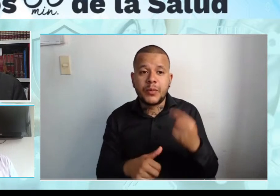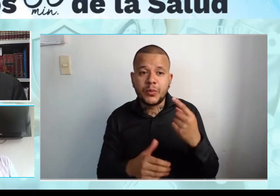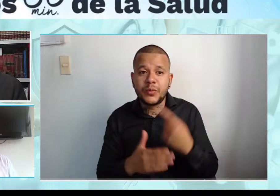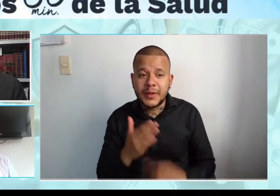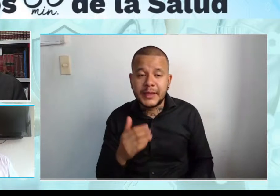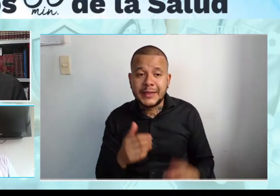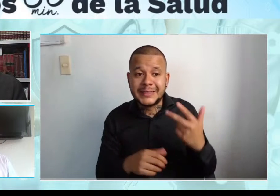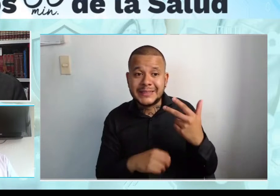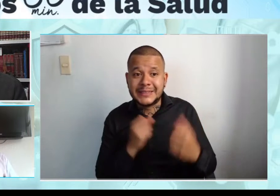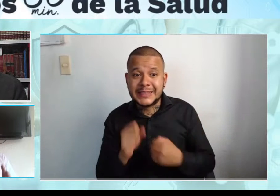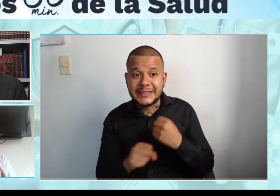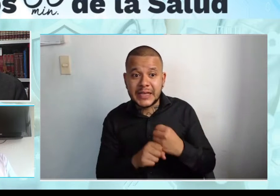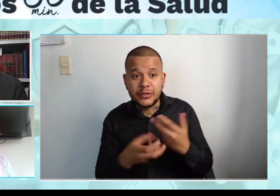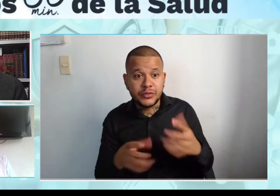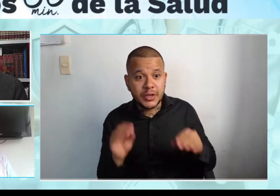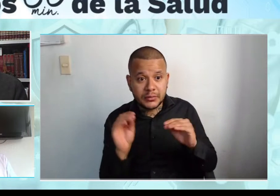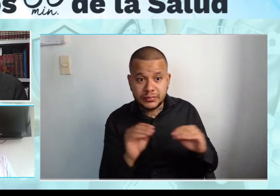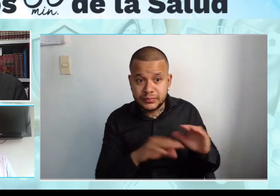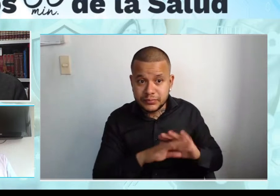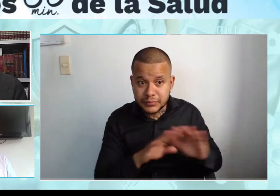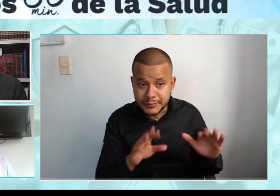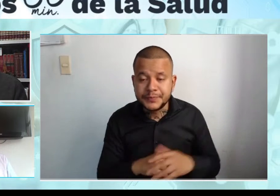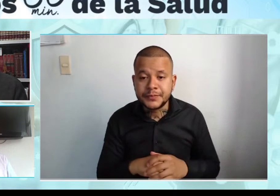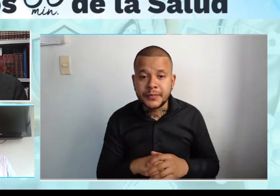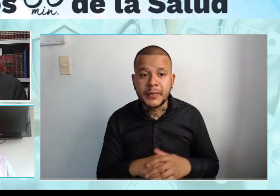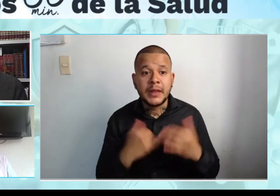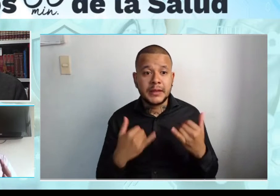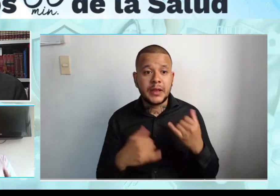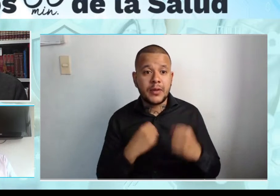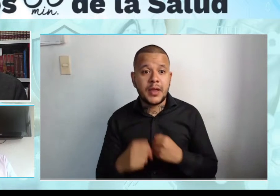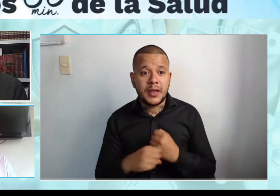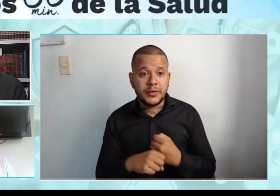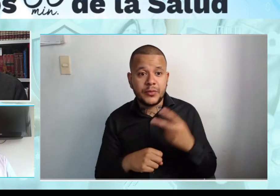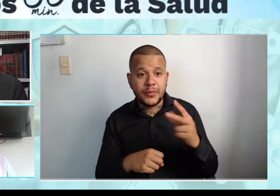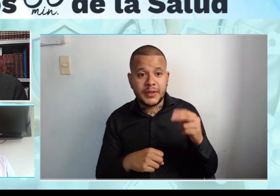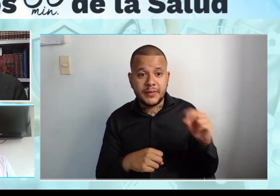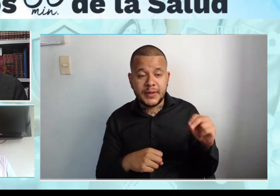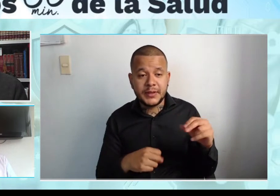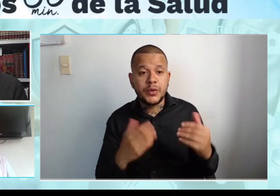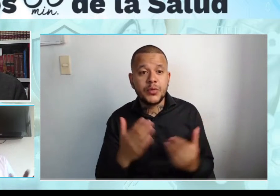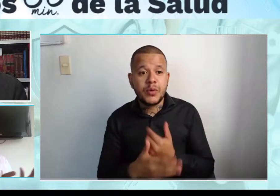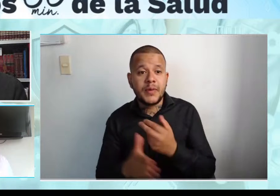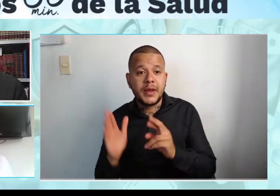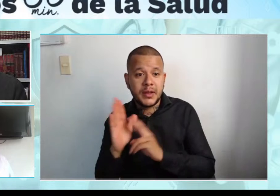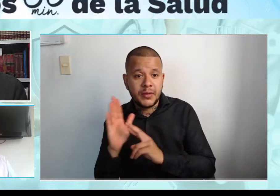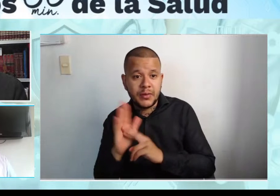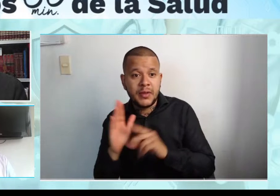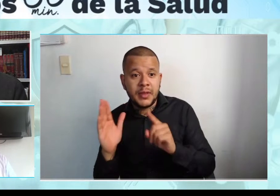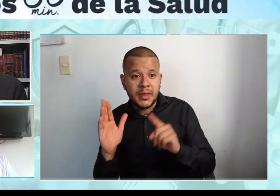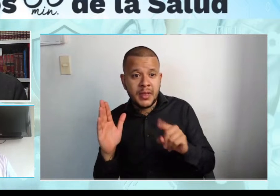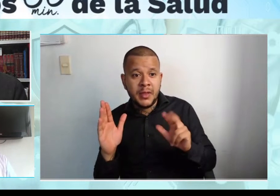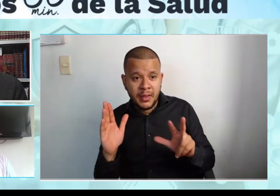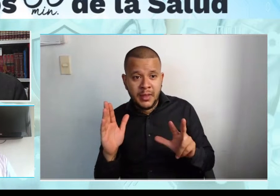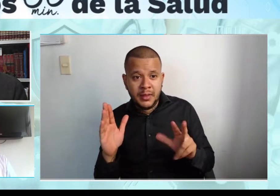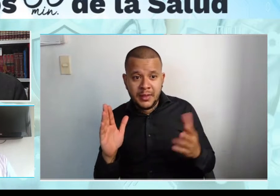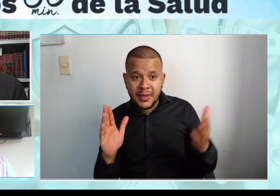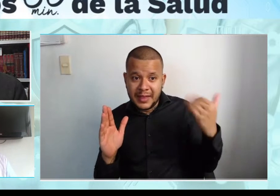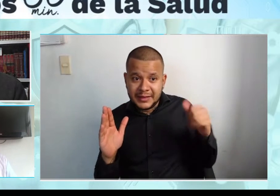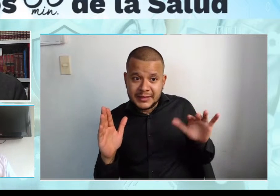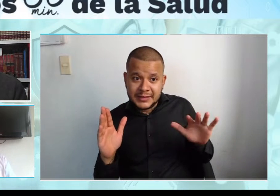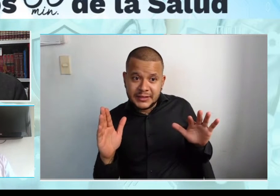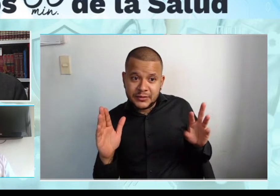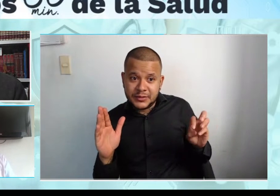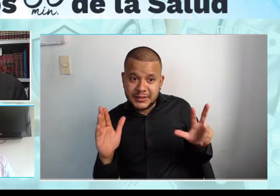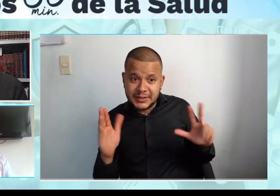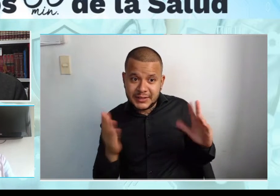recurso humano formado. ¿Y qué pasó? Vino ya este año 2020, donde salió la resolución 113 en reemplazo de la 583,